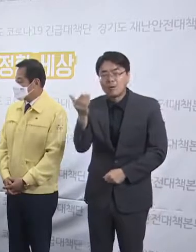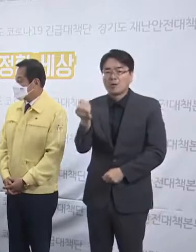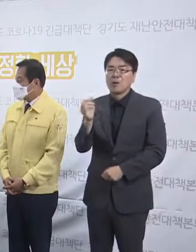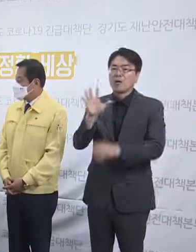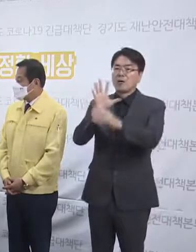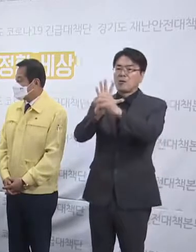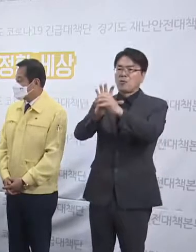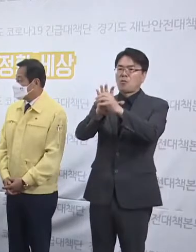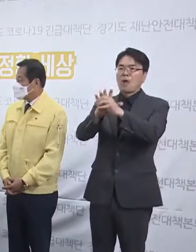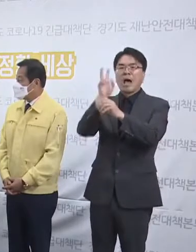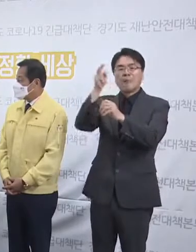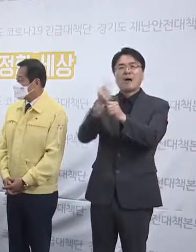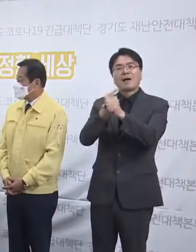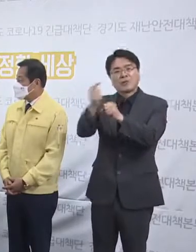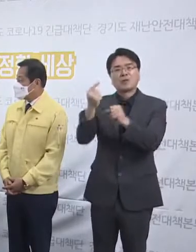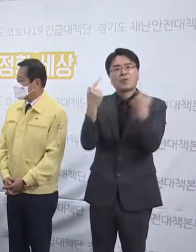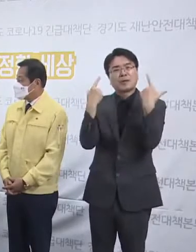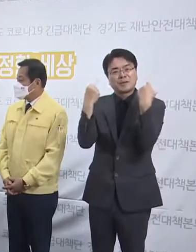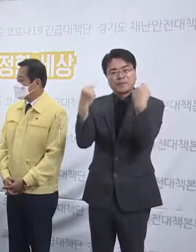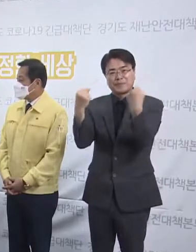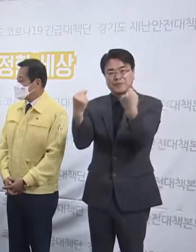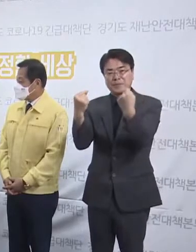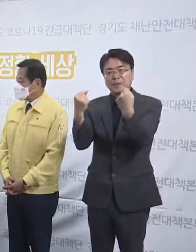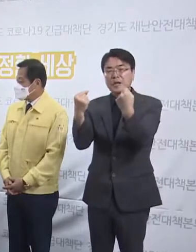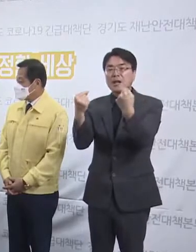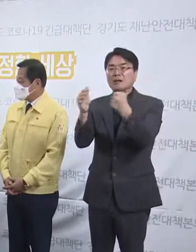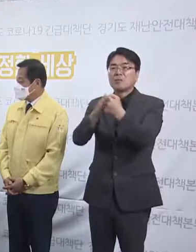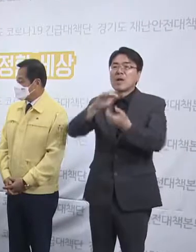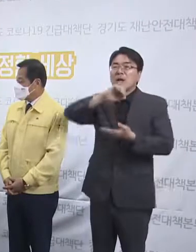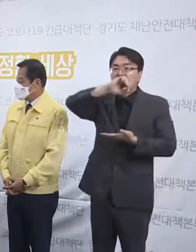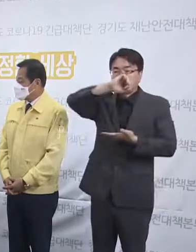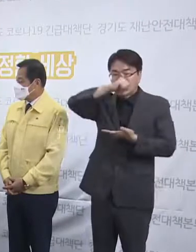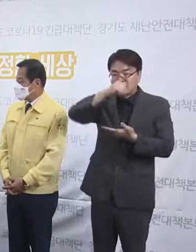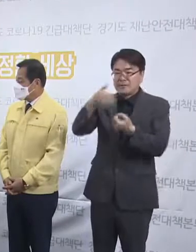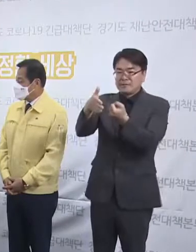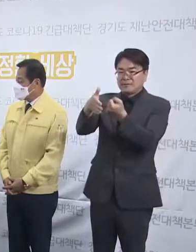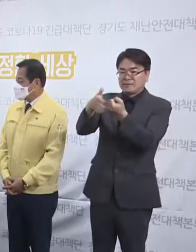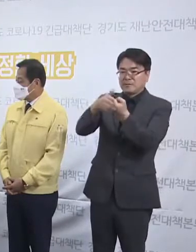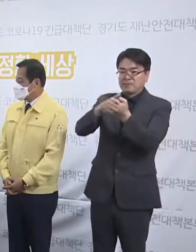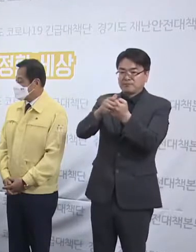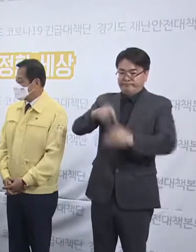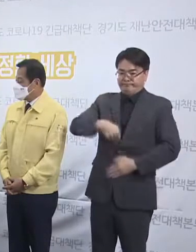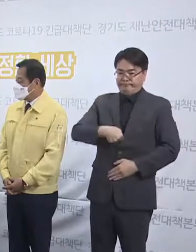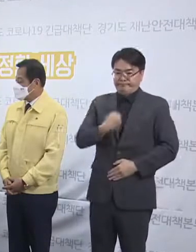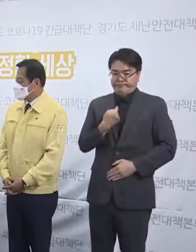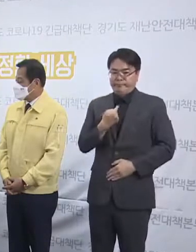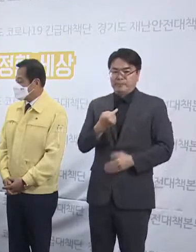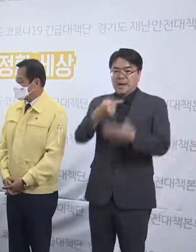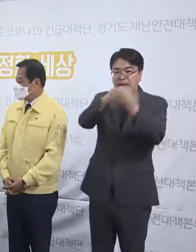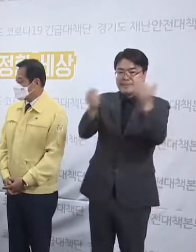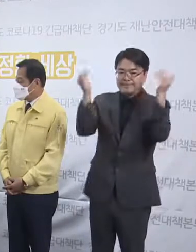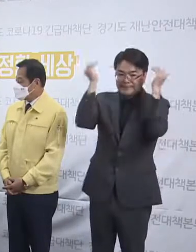계속 이어지는데 내년도 본예산에 자체 재난기본소득을